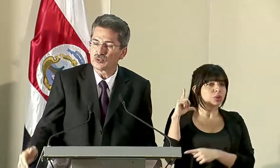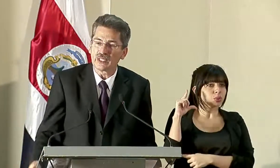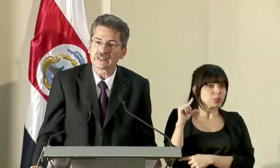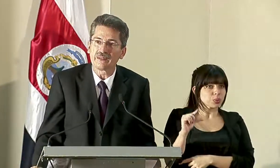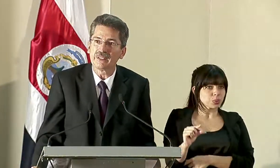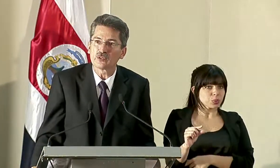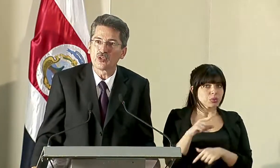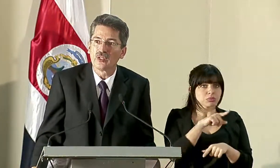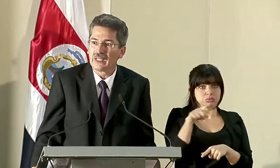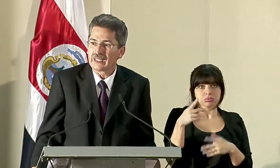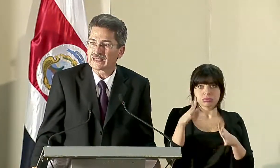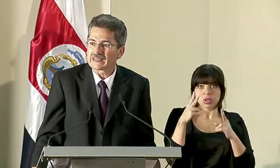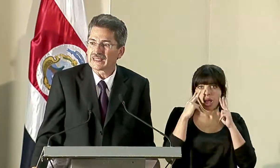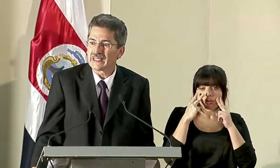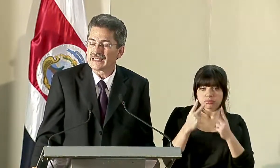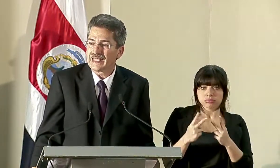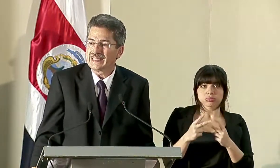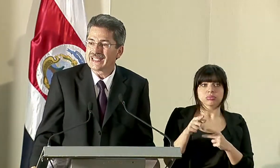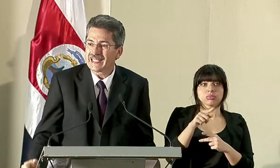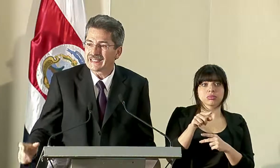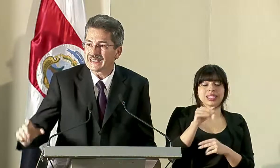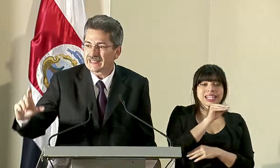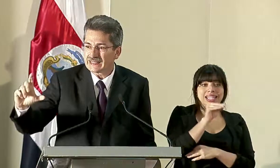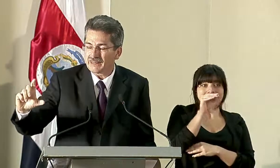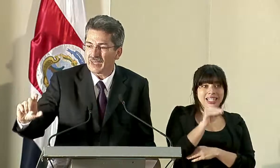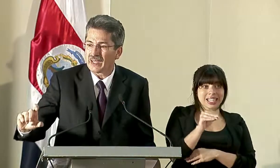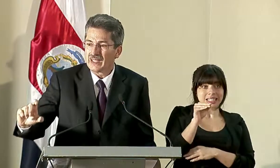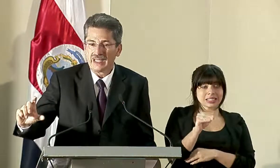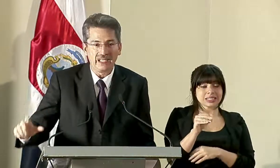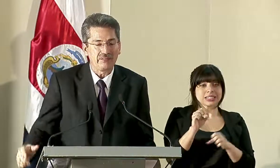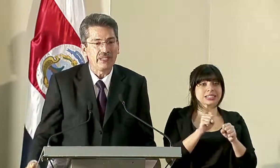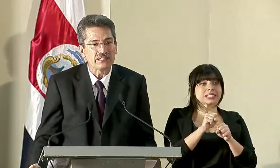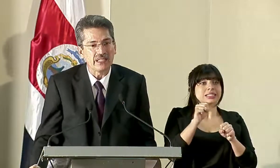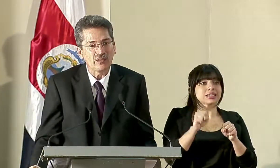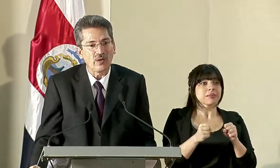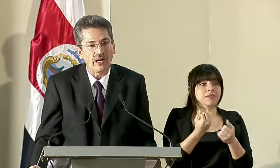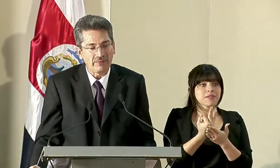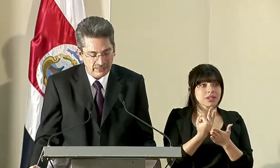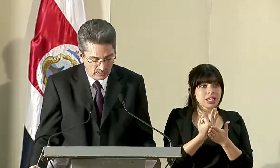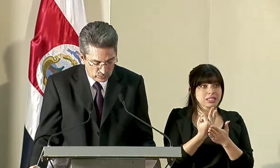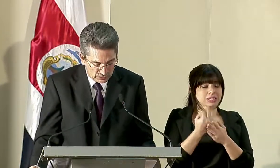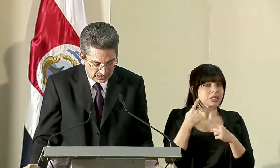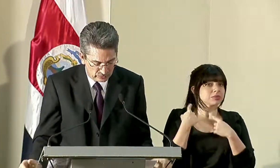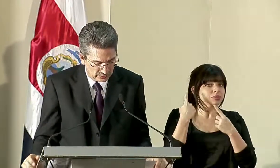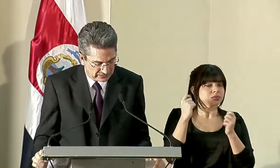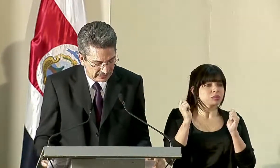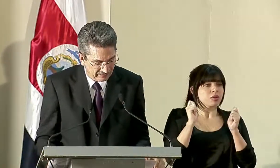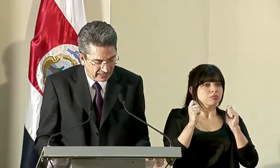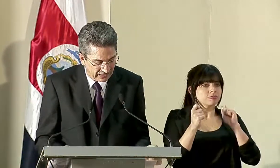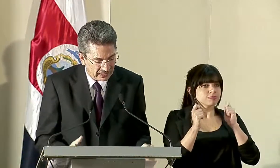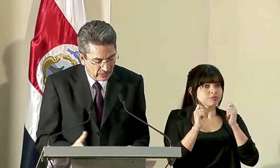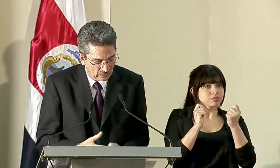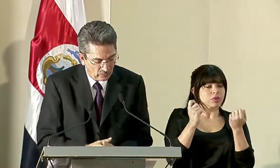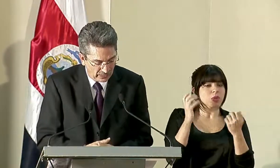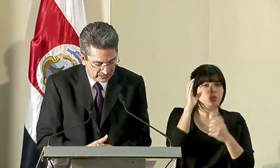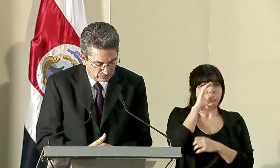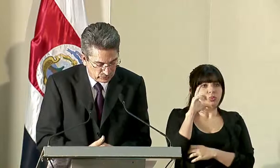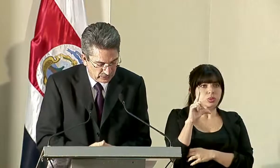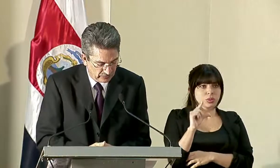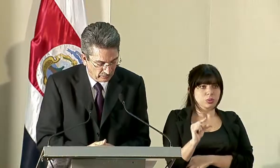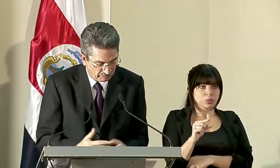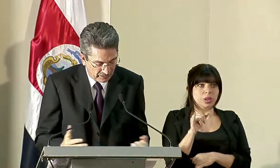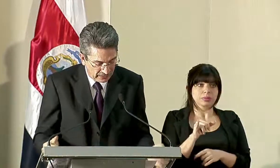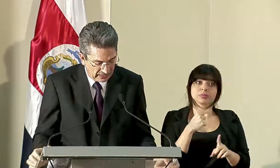disminuyendo y como ustedes han visto, las tasas de interés del sistema financiero han venido ajustándose hacia la baja, lo cual